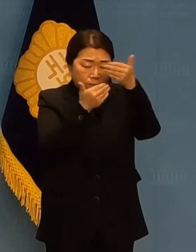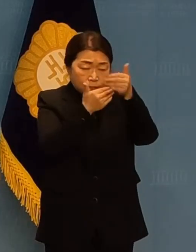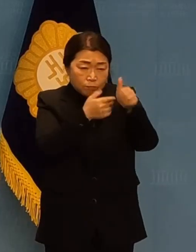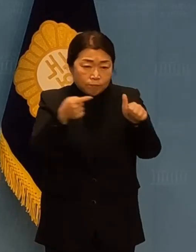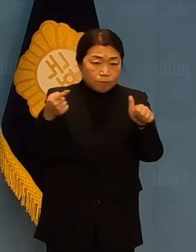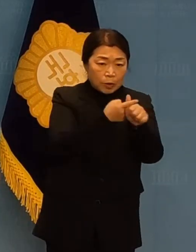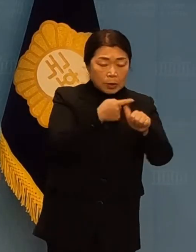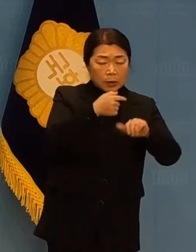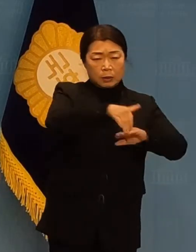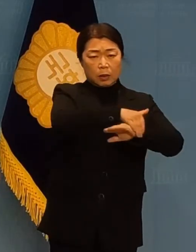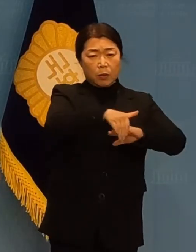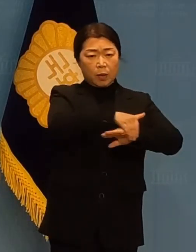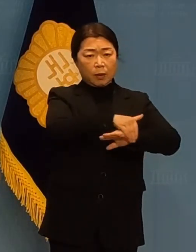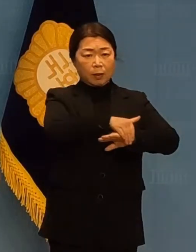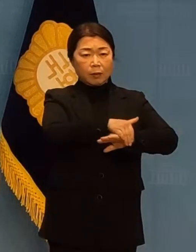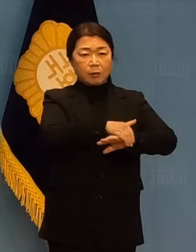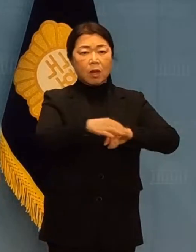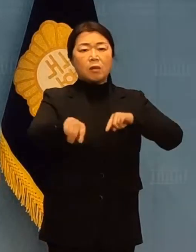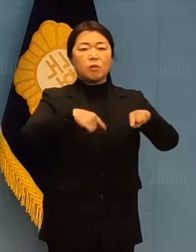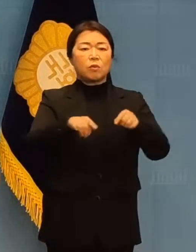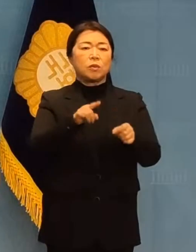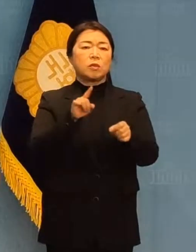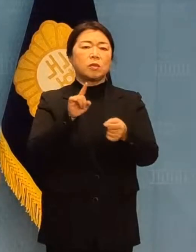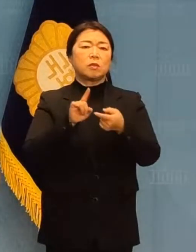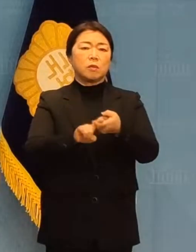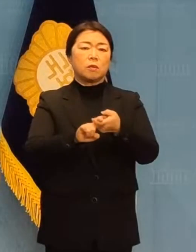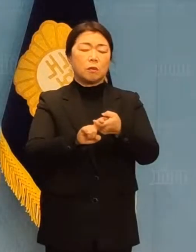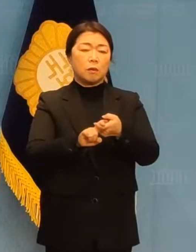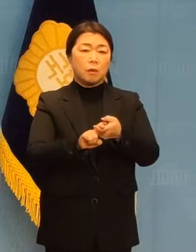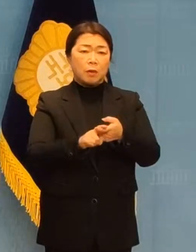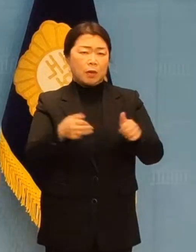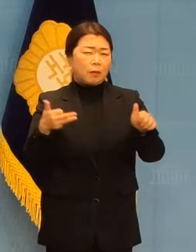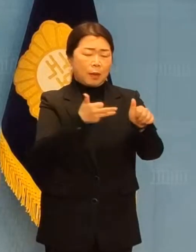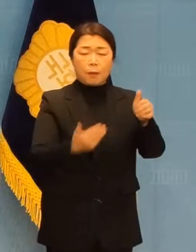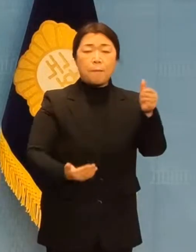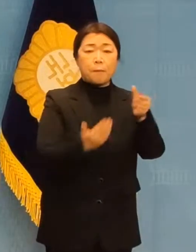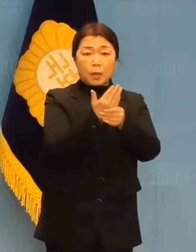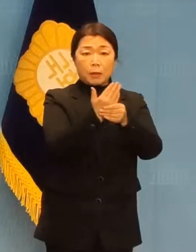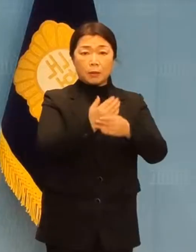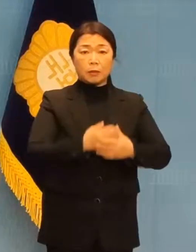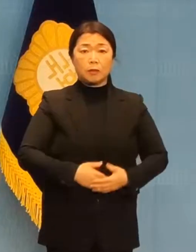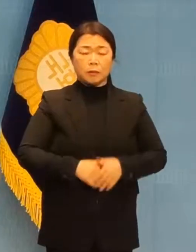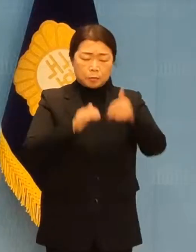테러가 발생한 것입니다. 한번 보시죠.